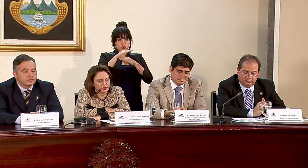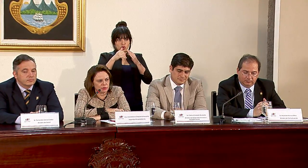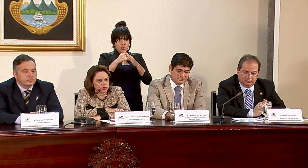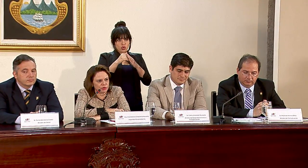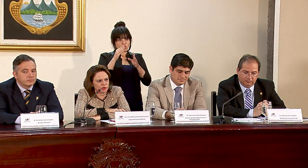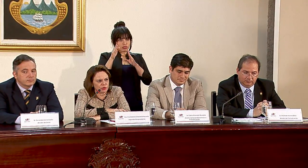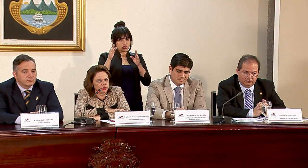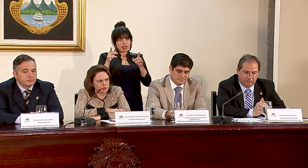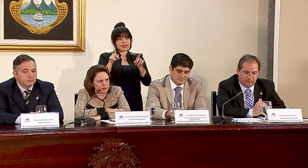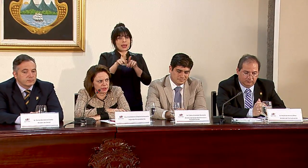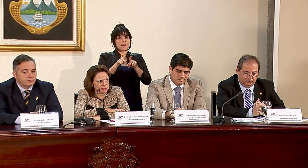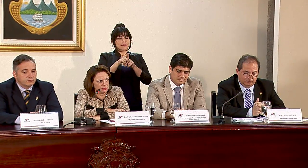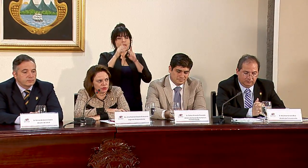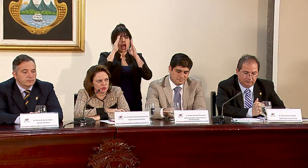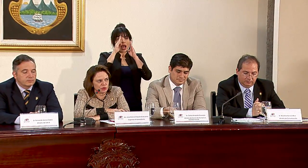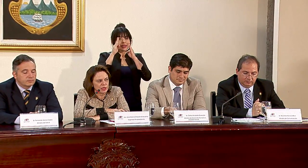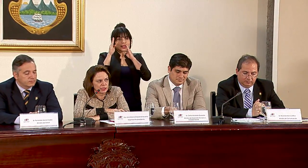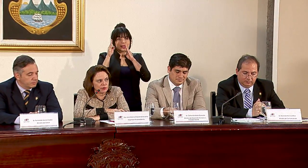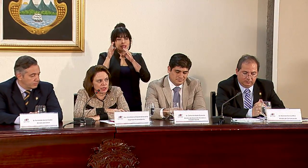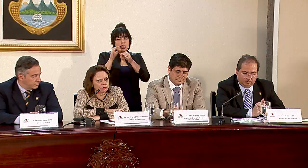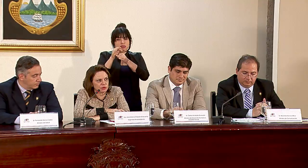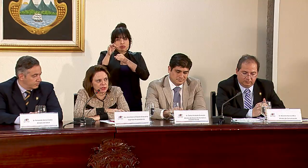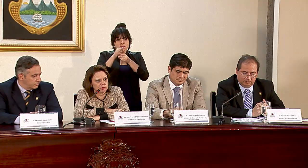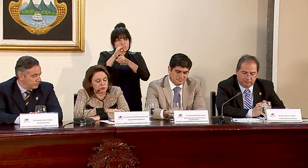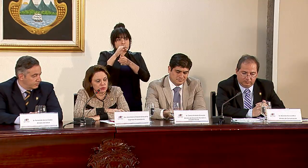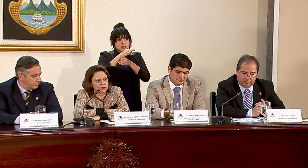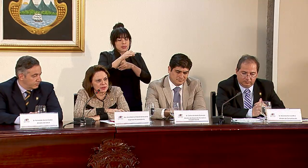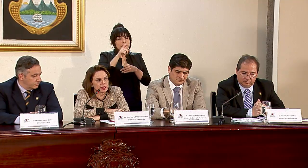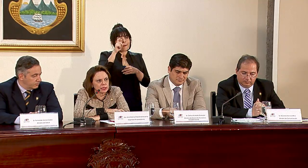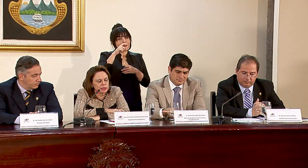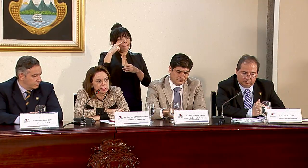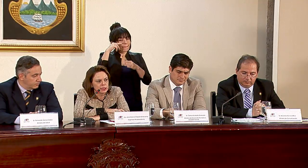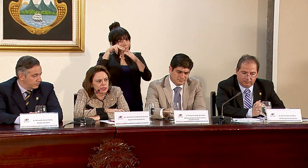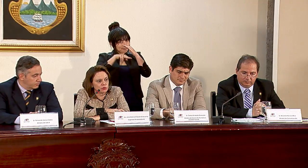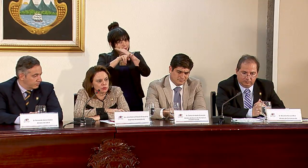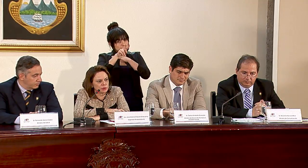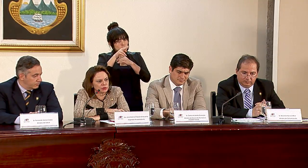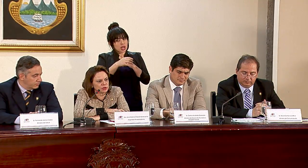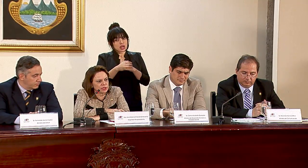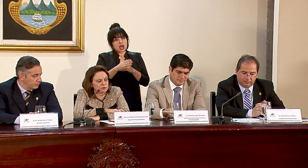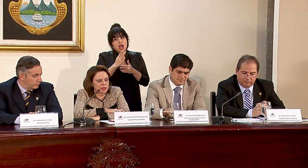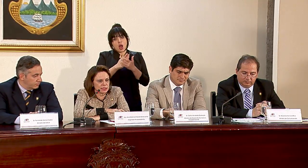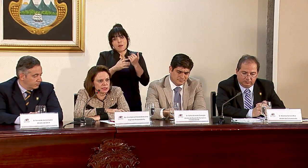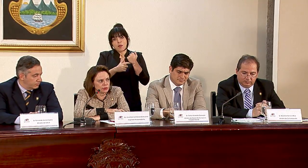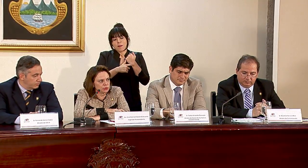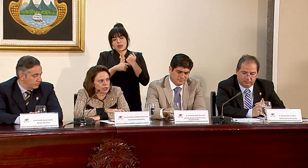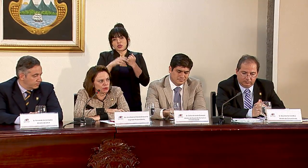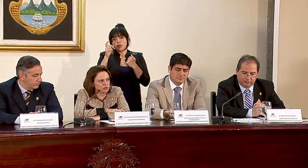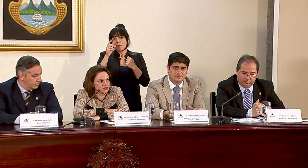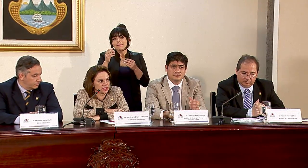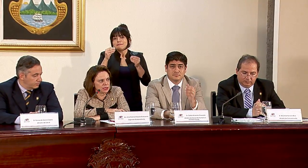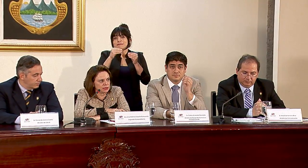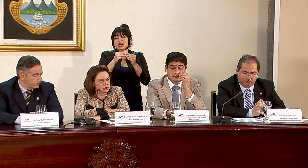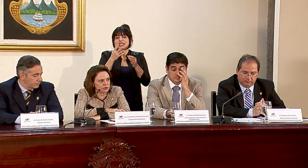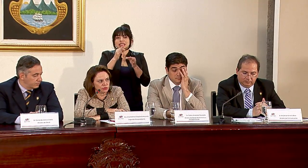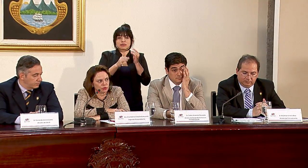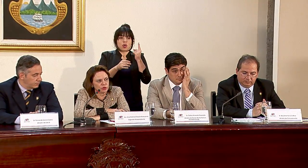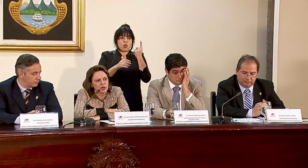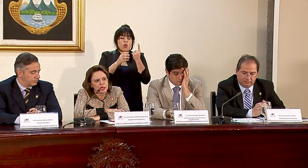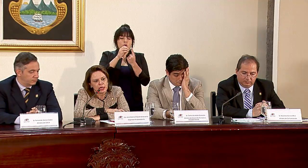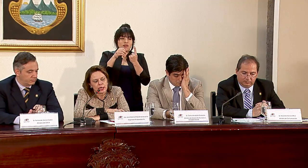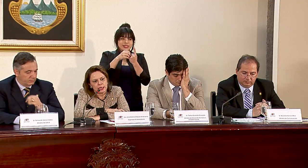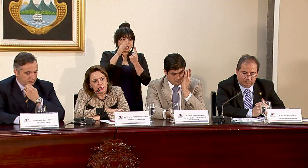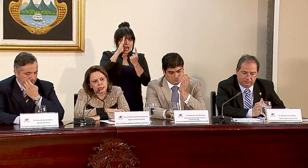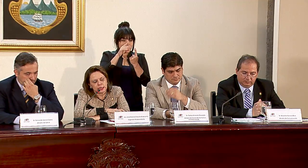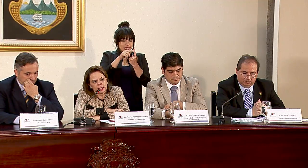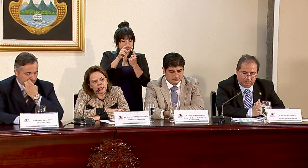a las dimensiones geográficas de cantones deberíamos de visualizar en algún momento tener más de una oficina de atención